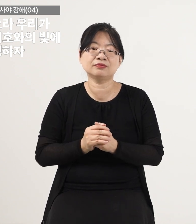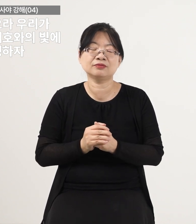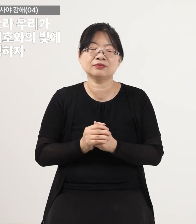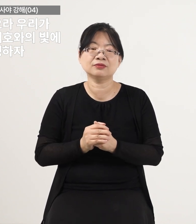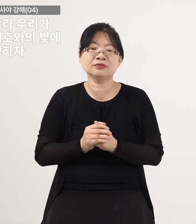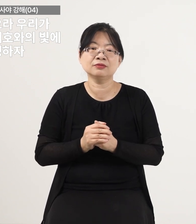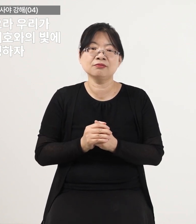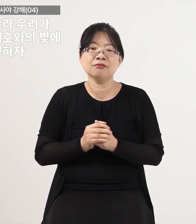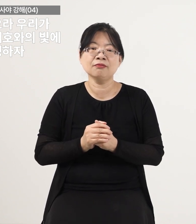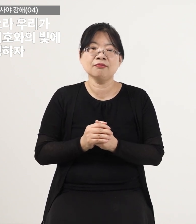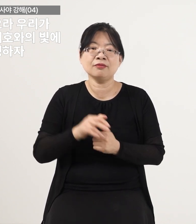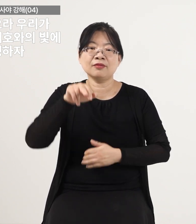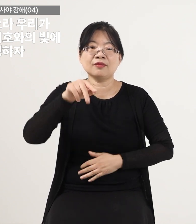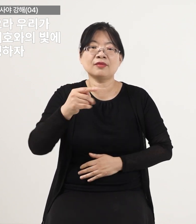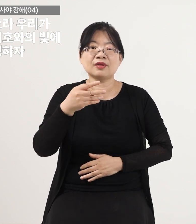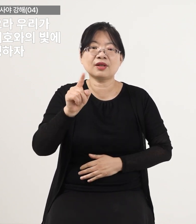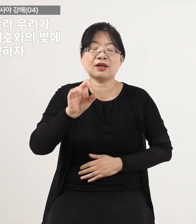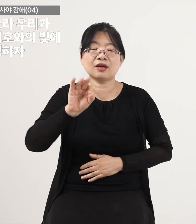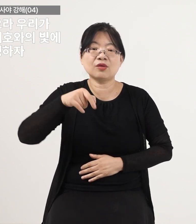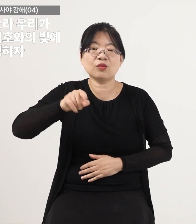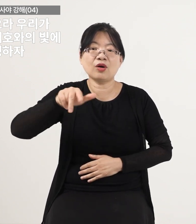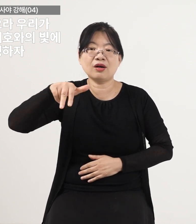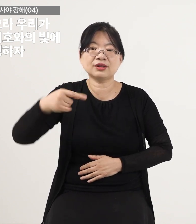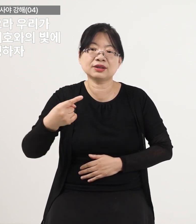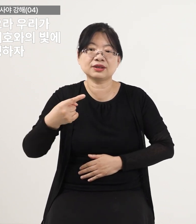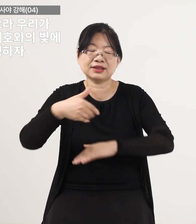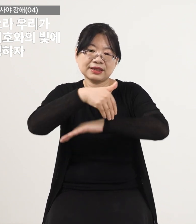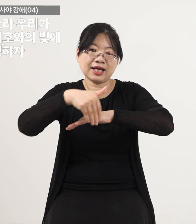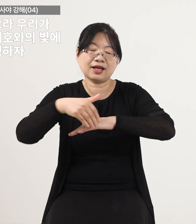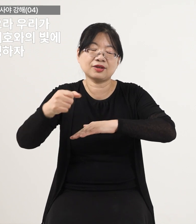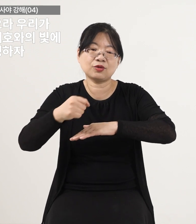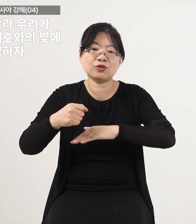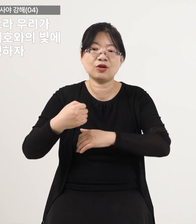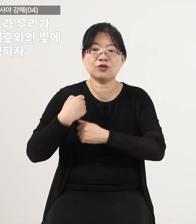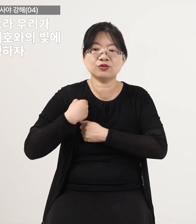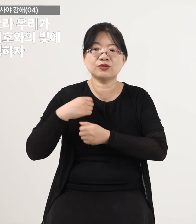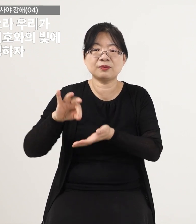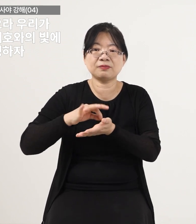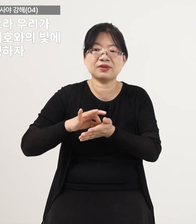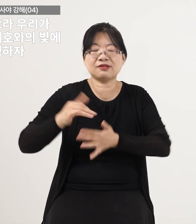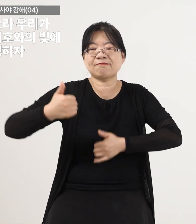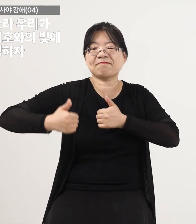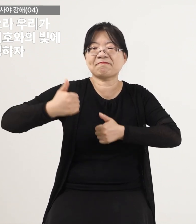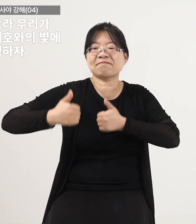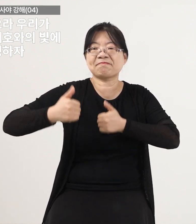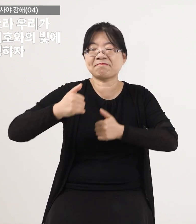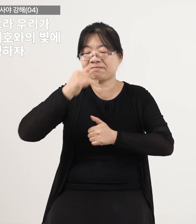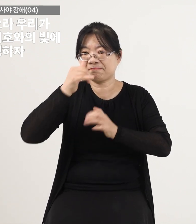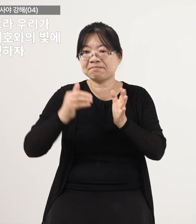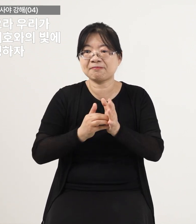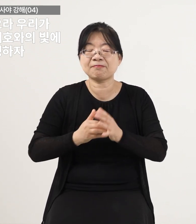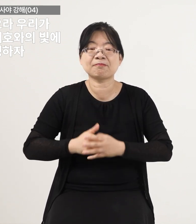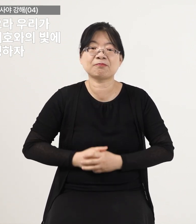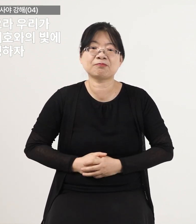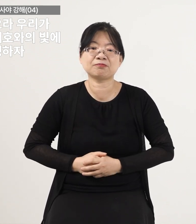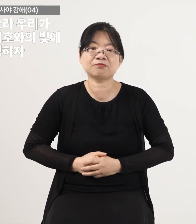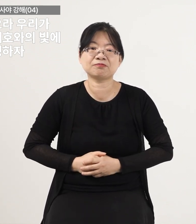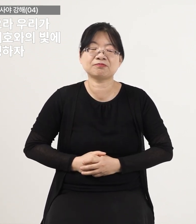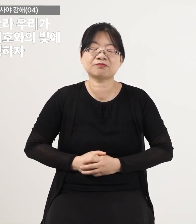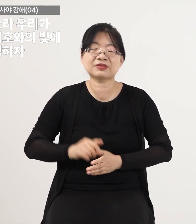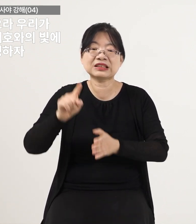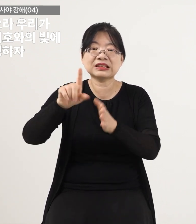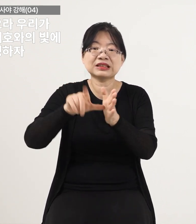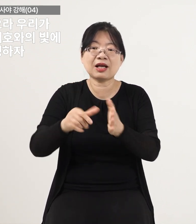유니언이었는데 스타워즈라는 프로젝트로 군비 경쟁을 벌였어요. 그리고 그 정부, 그